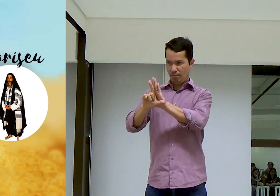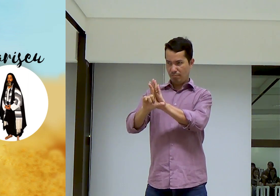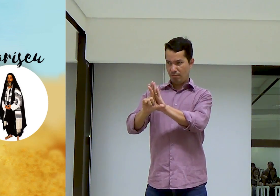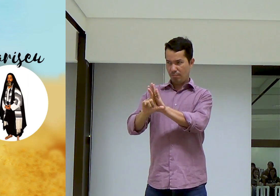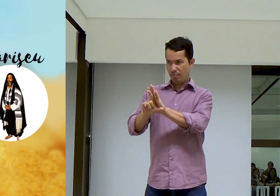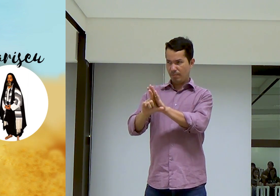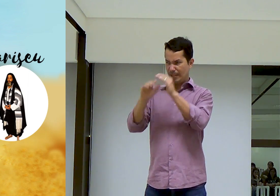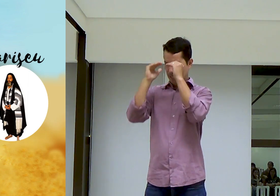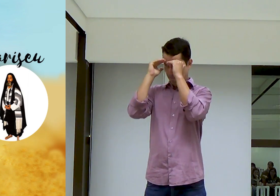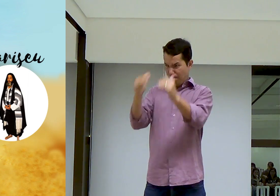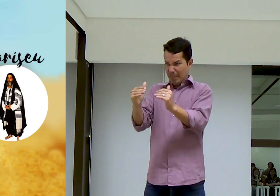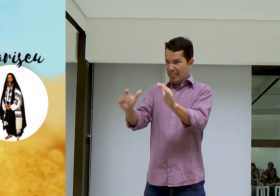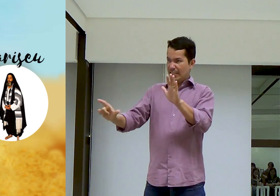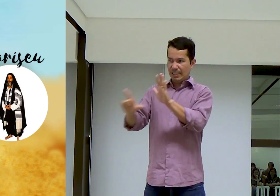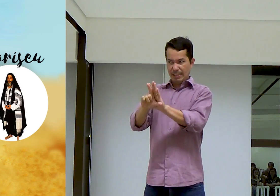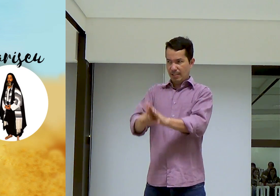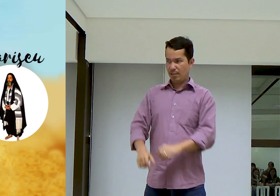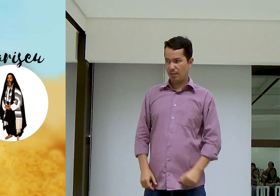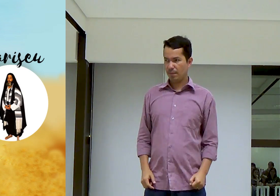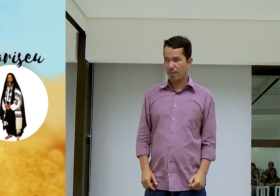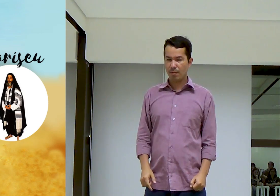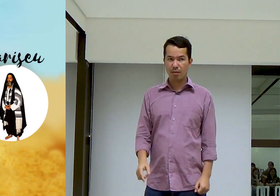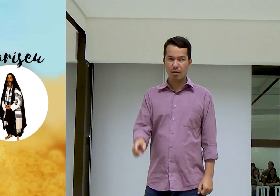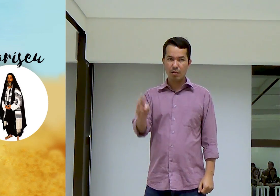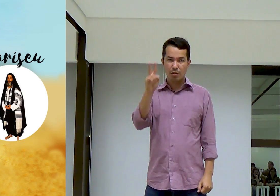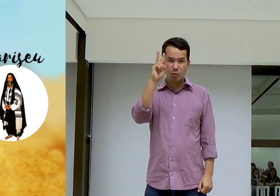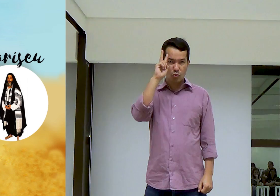um cara que obedecia a lei.